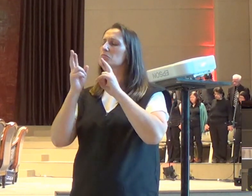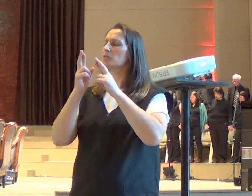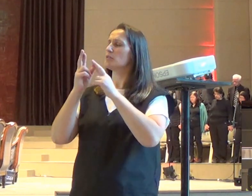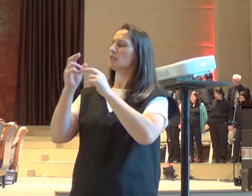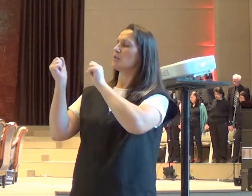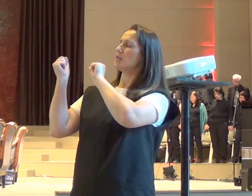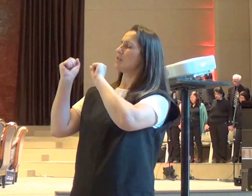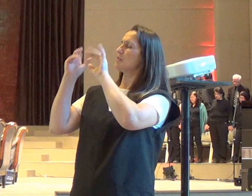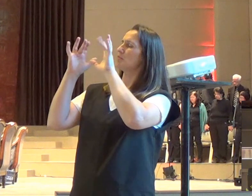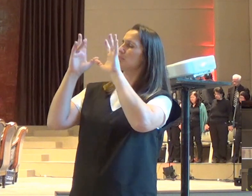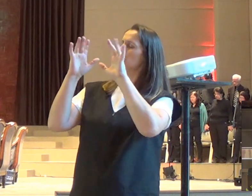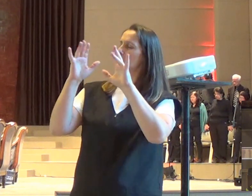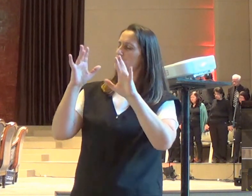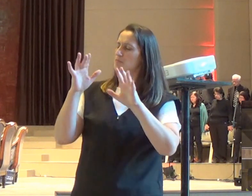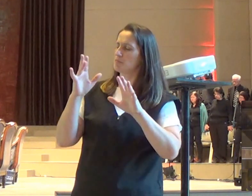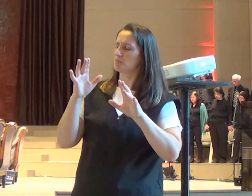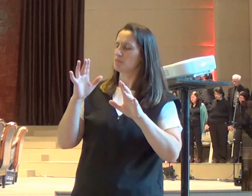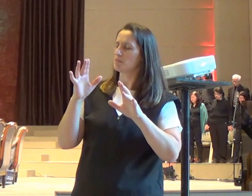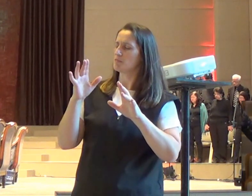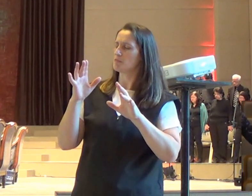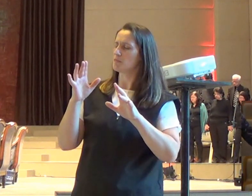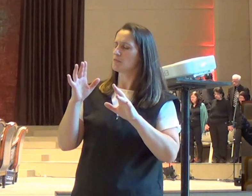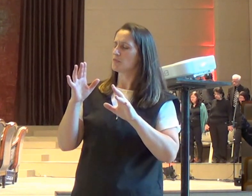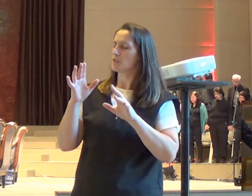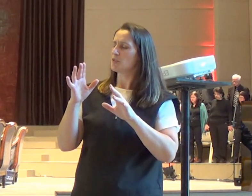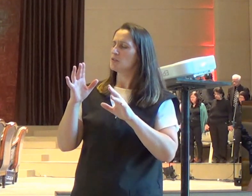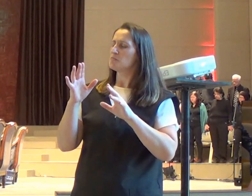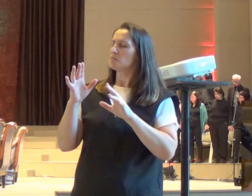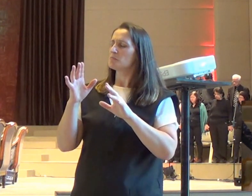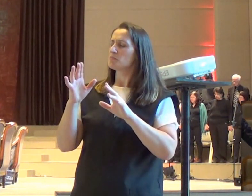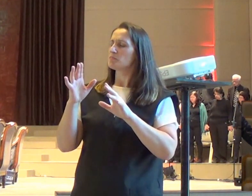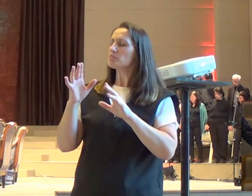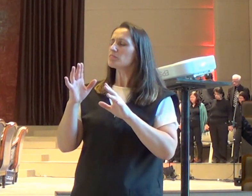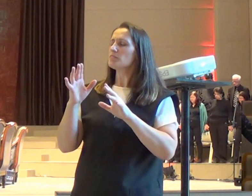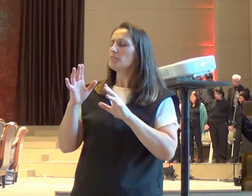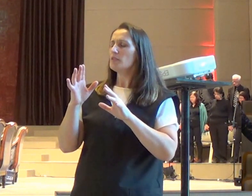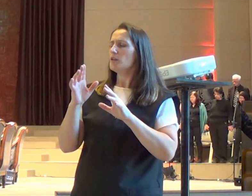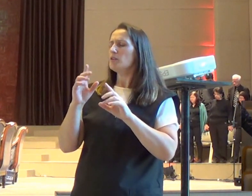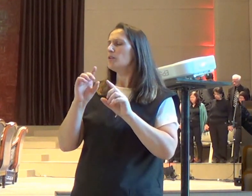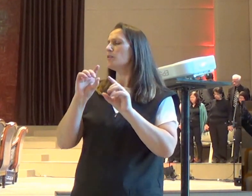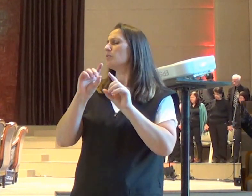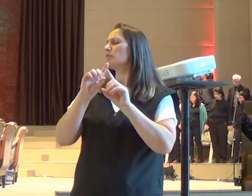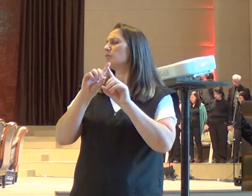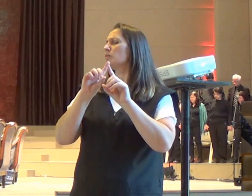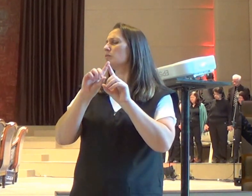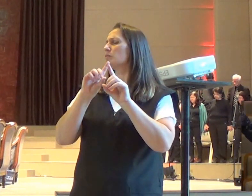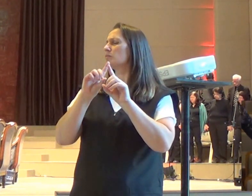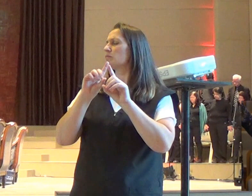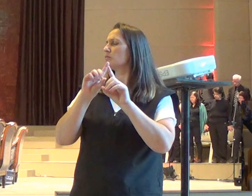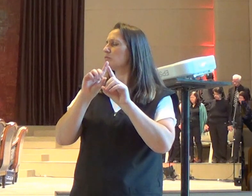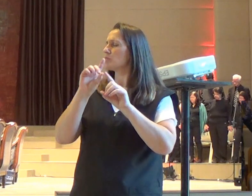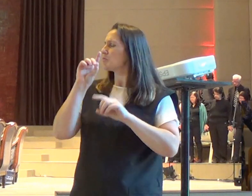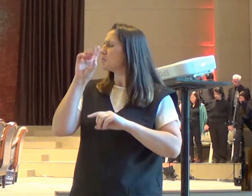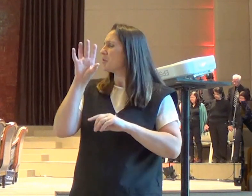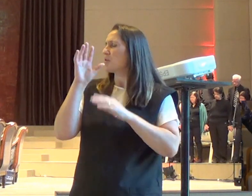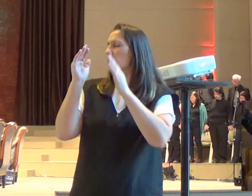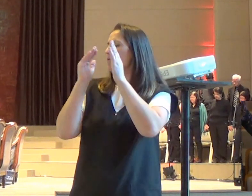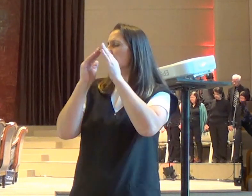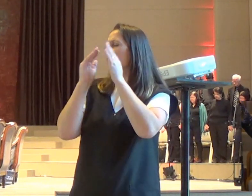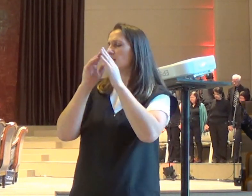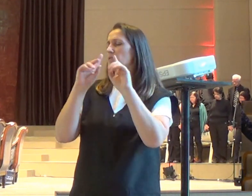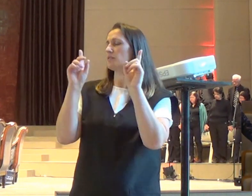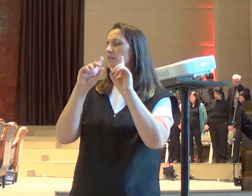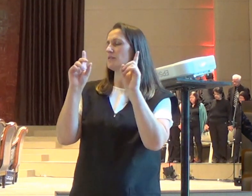abençoadores e que o legado não seja uma casa o legado sejam essas